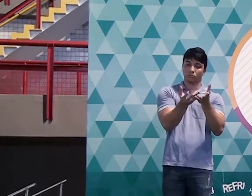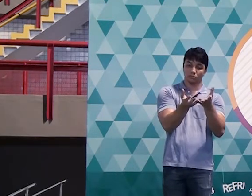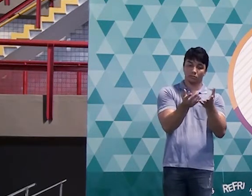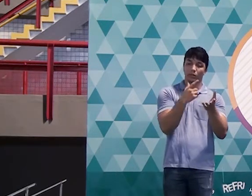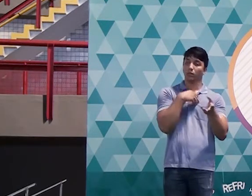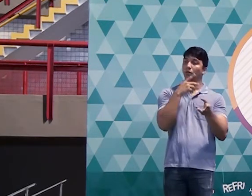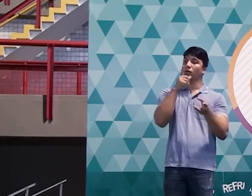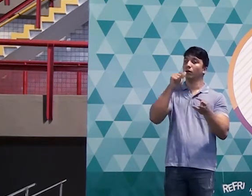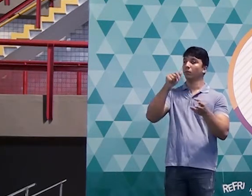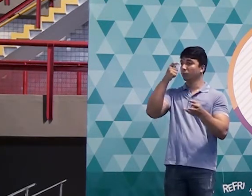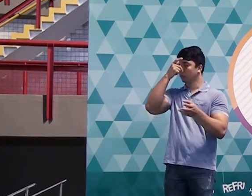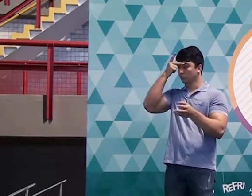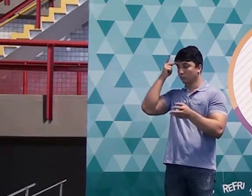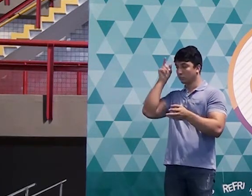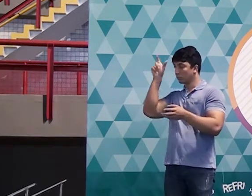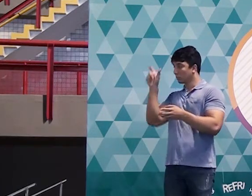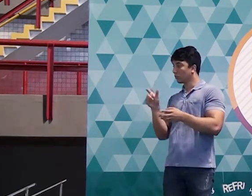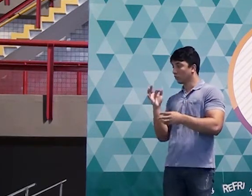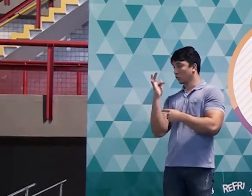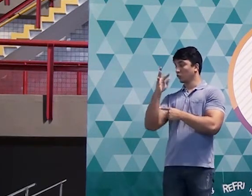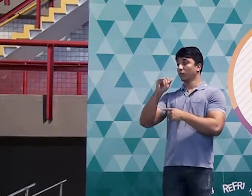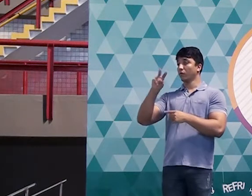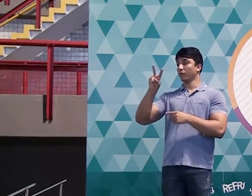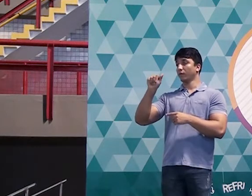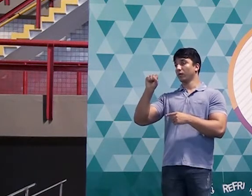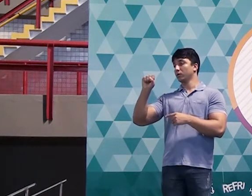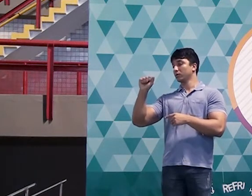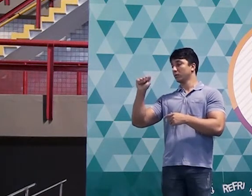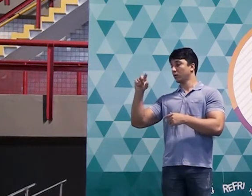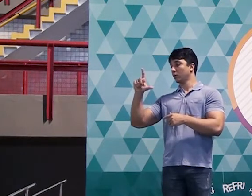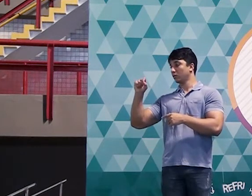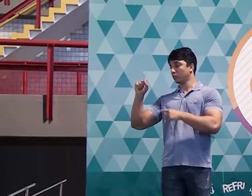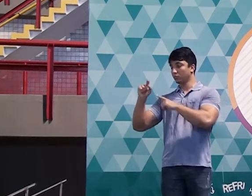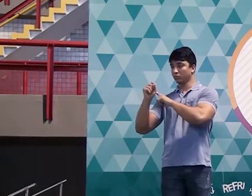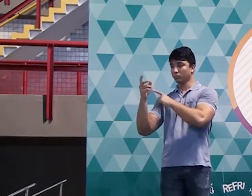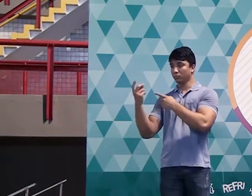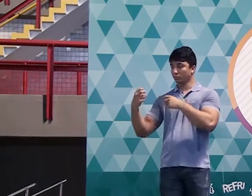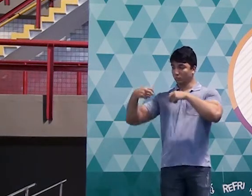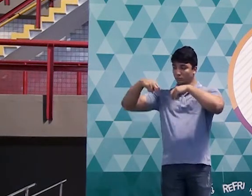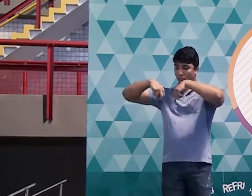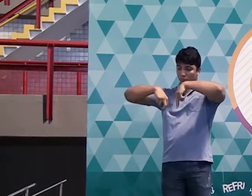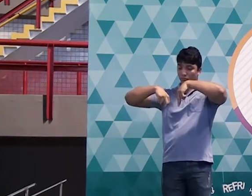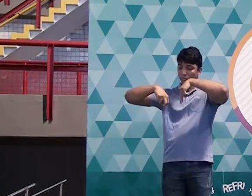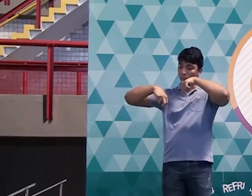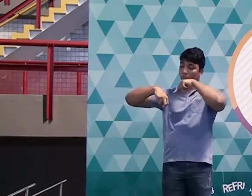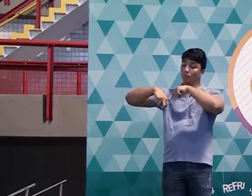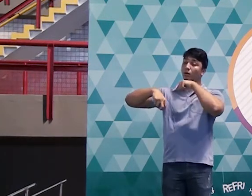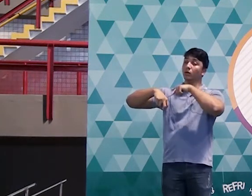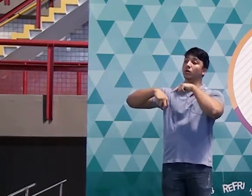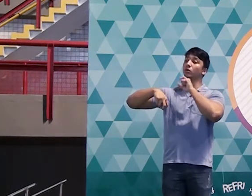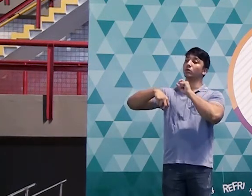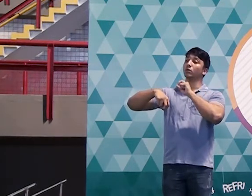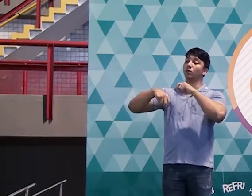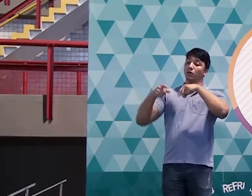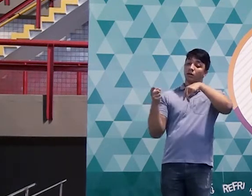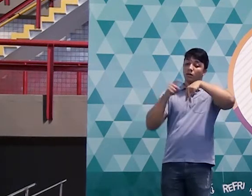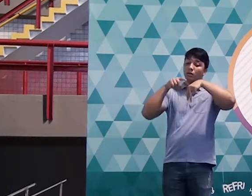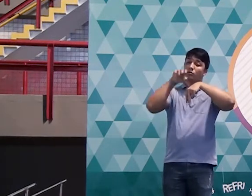qual o indivíduo, que é o futuro vassalo, se ajoelha diante do outro, que se tornava o seu